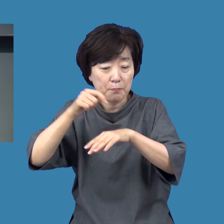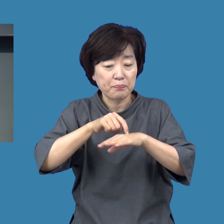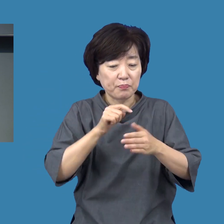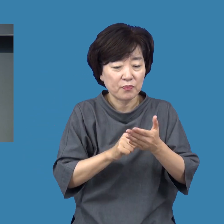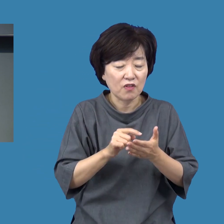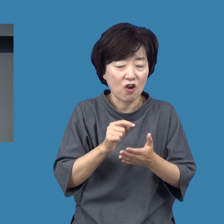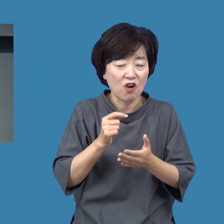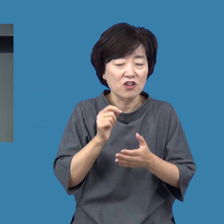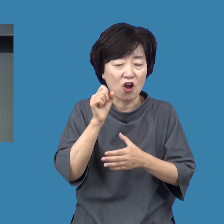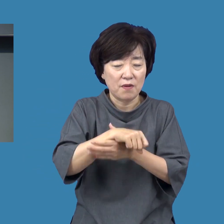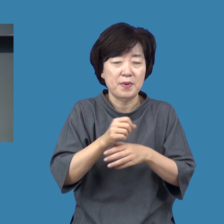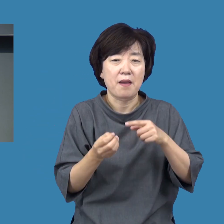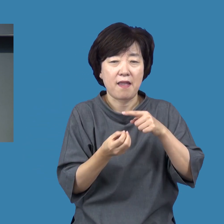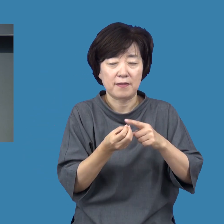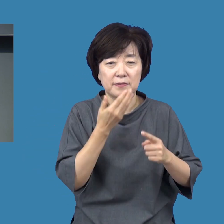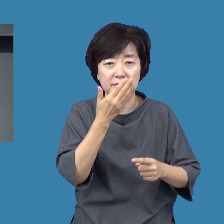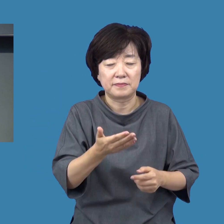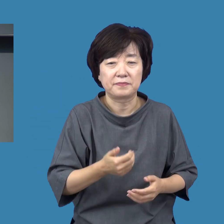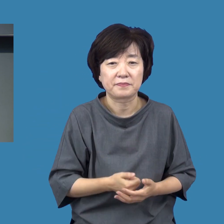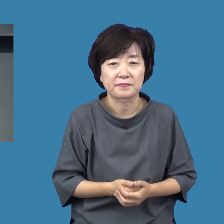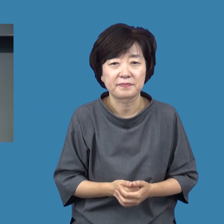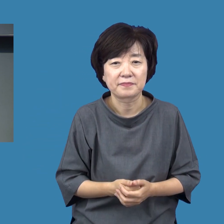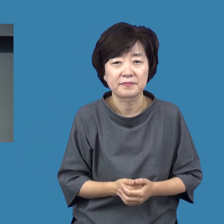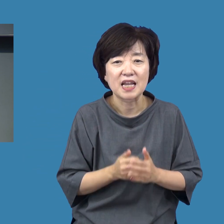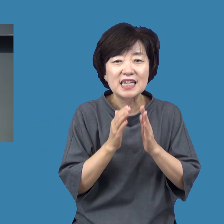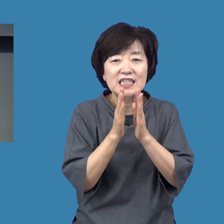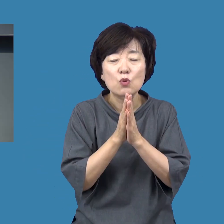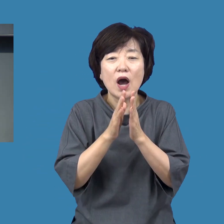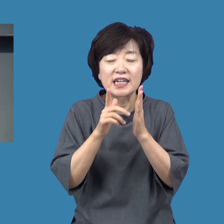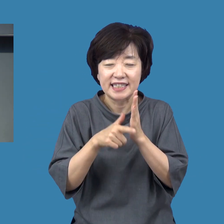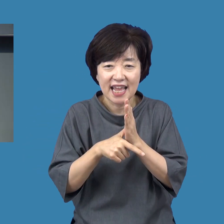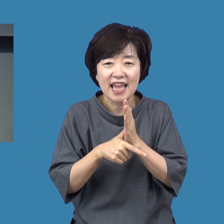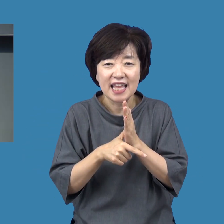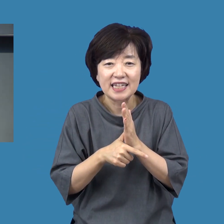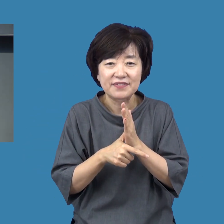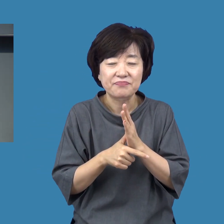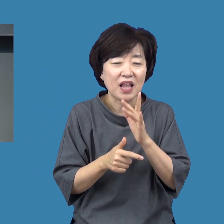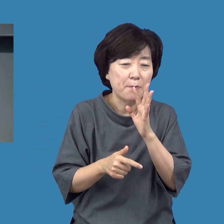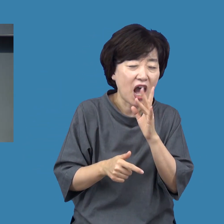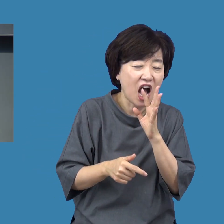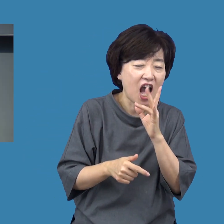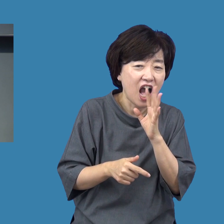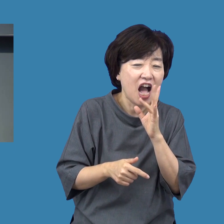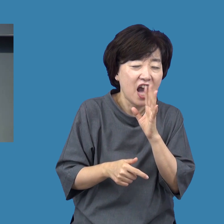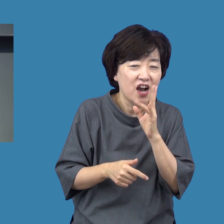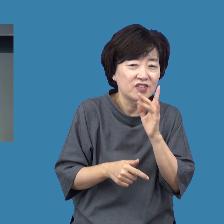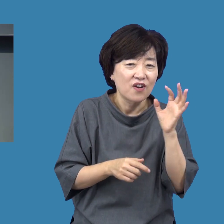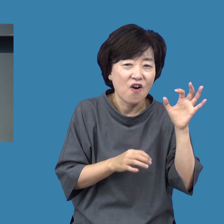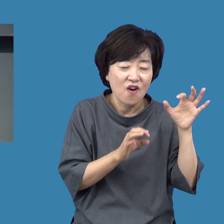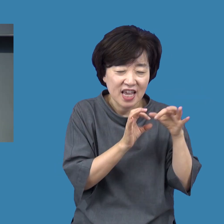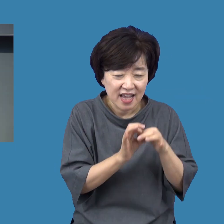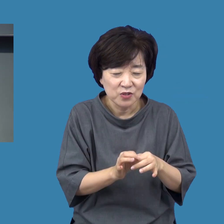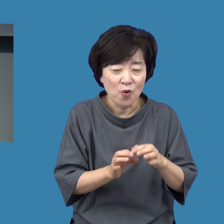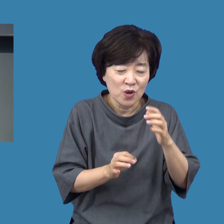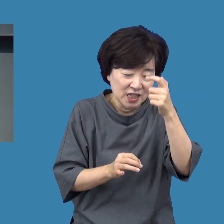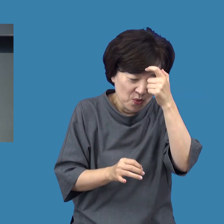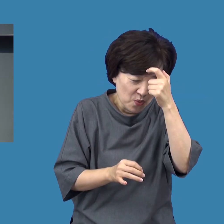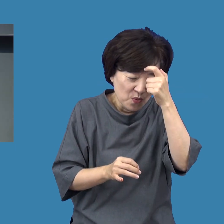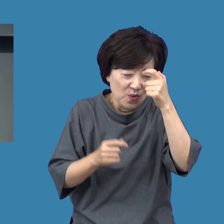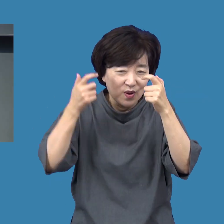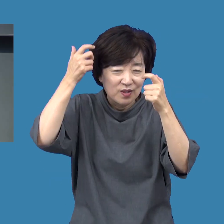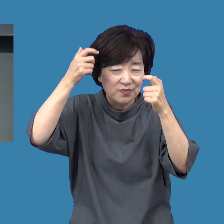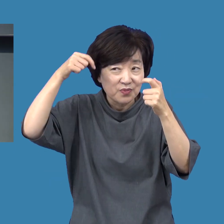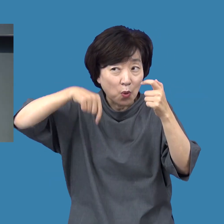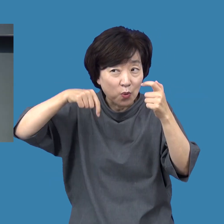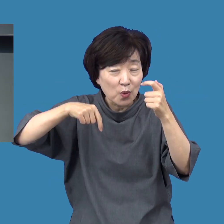된다는 거예요. 네. 그래서 기도할 때 여러분 그렇게 기도하십시오. 방언으로 계속 기도하시면서 속으로는 여러분들이 간구할 것들 하나님께